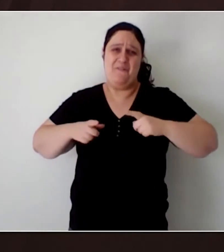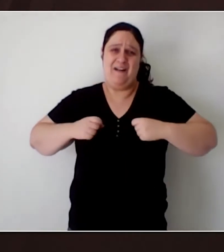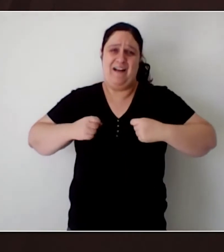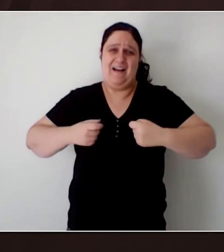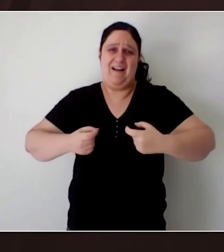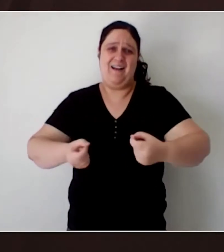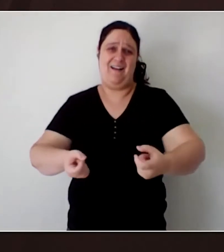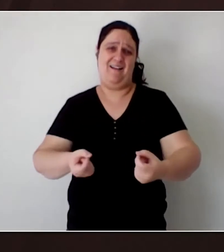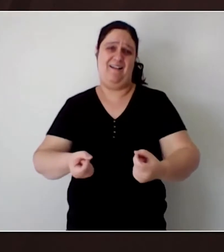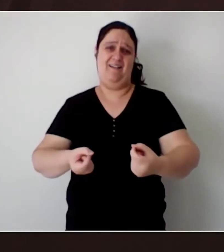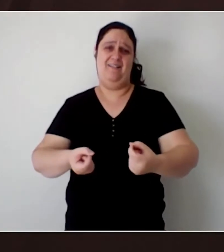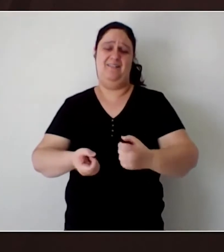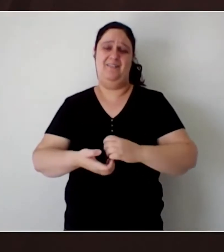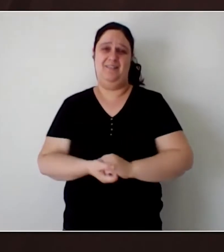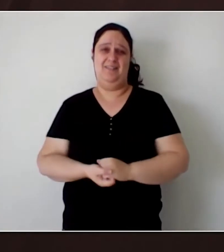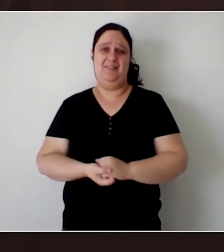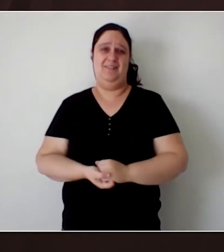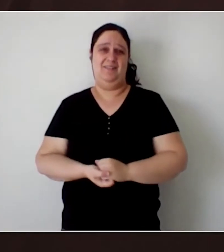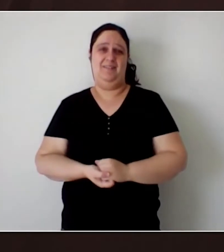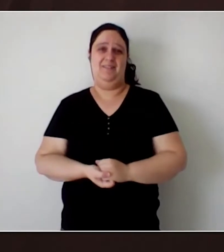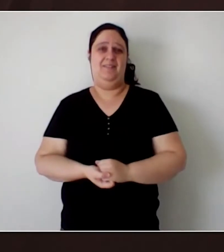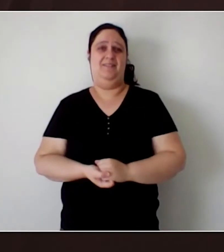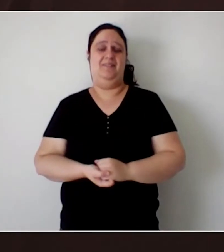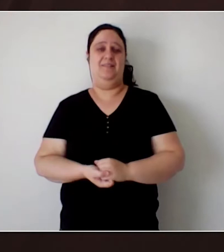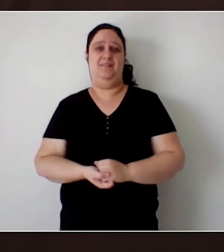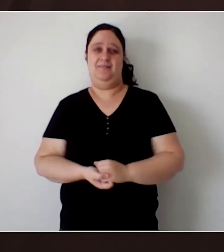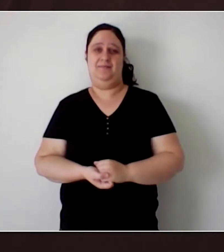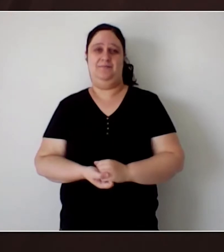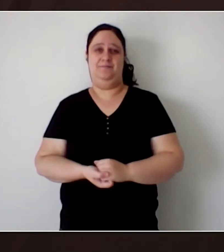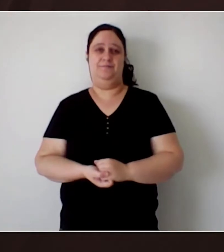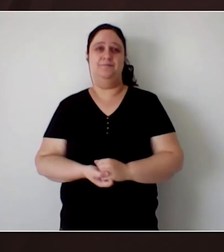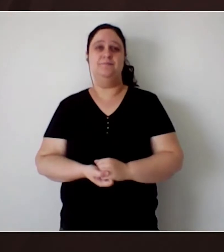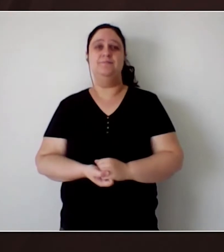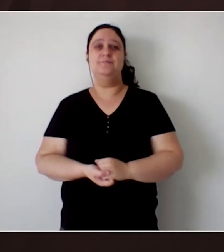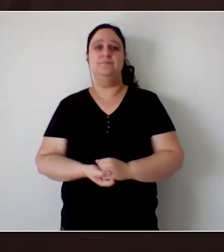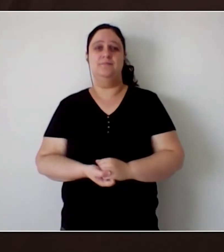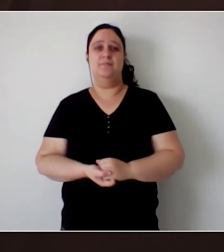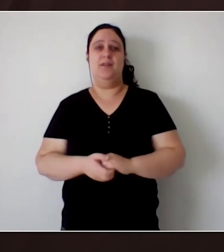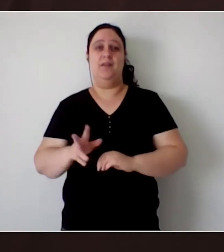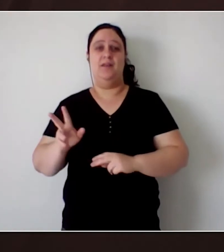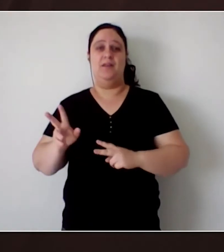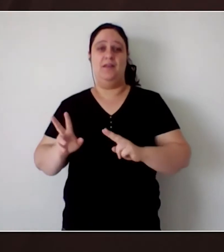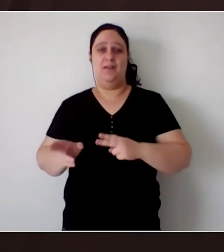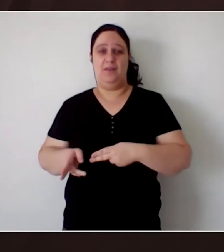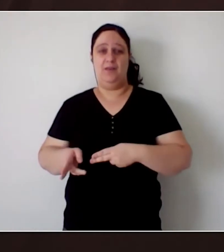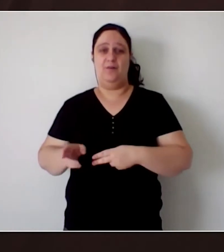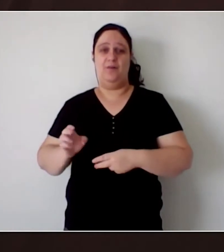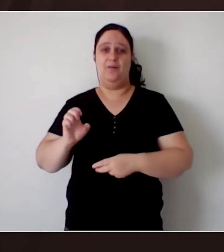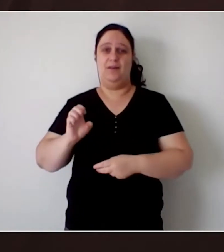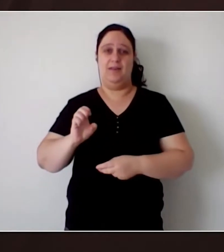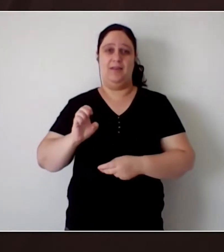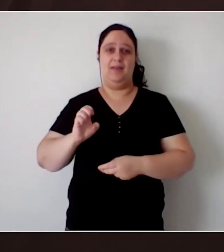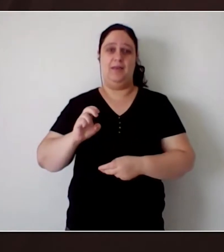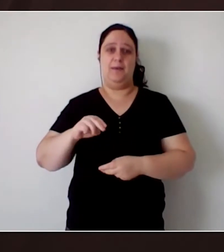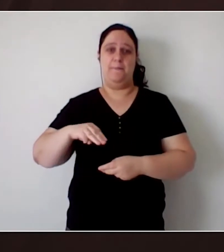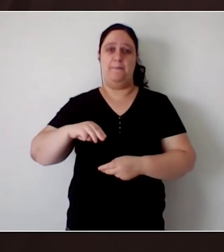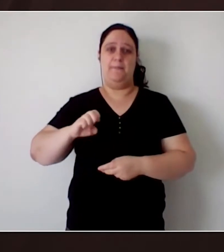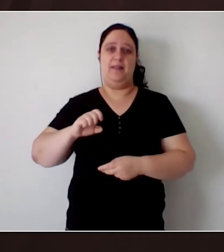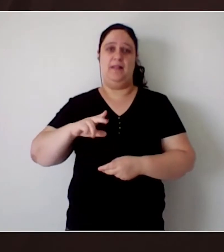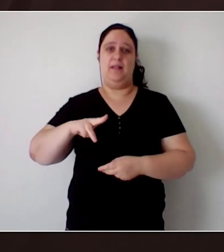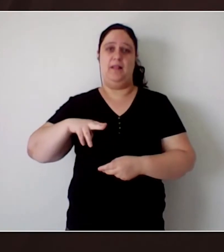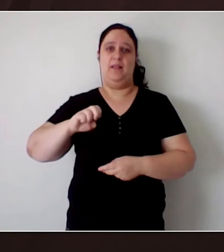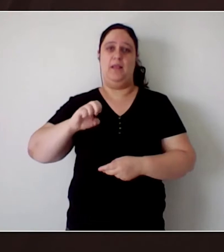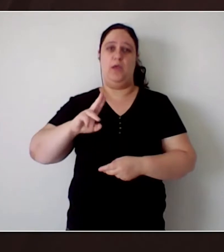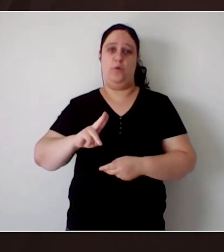quais se incluem Himeneu e Fileto. Estes